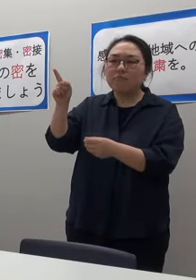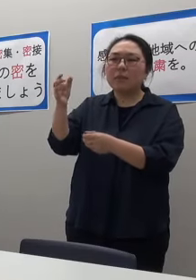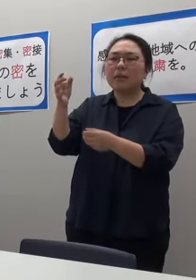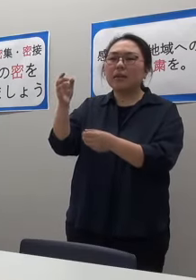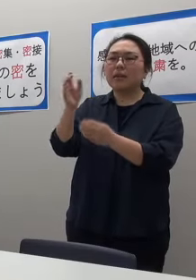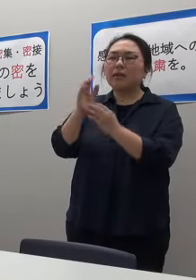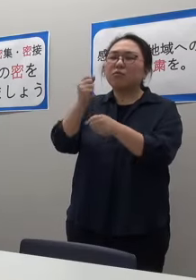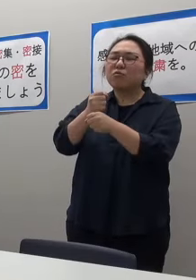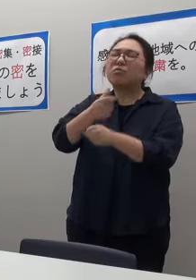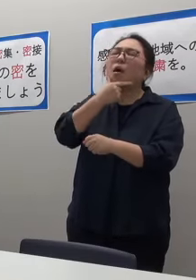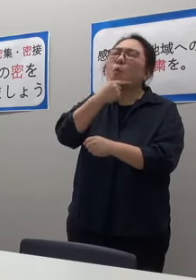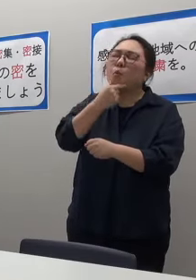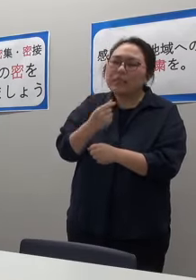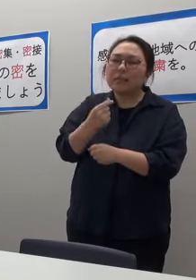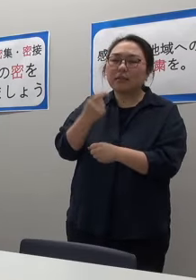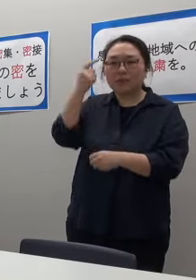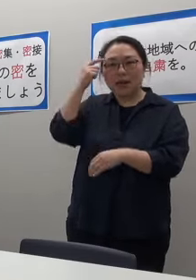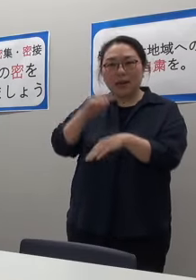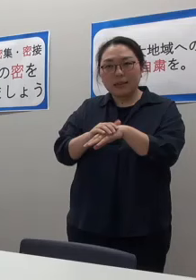しょうか。 そうですね、